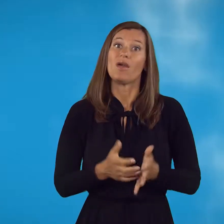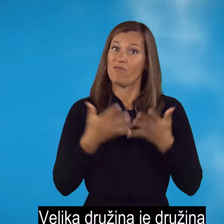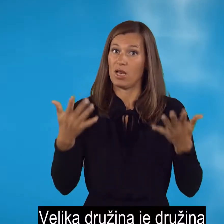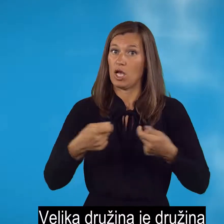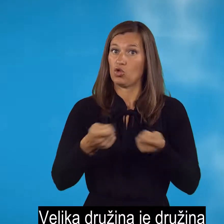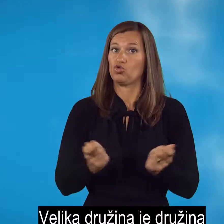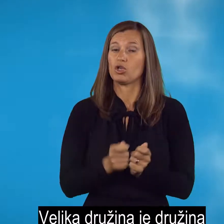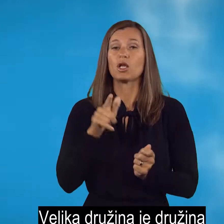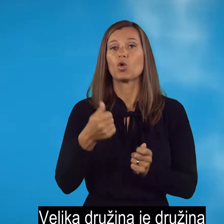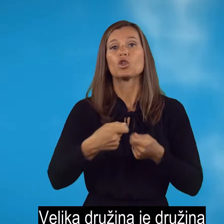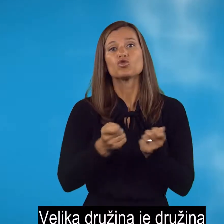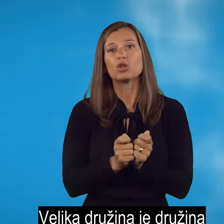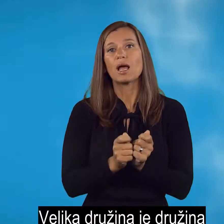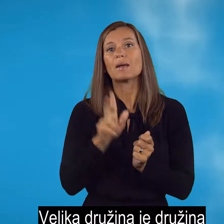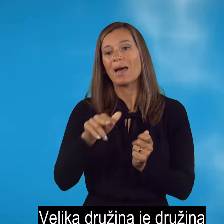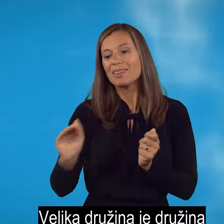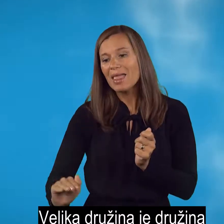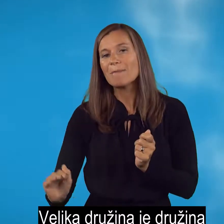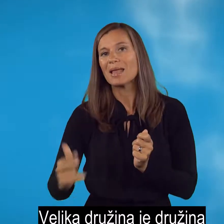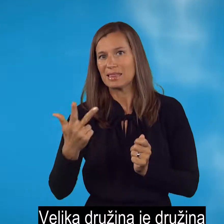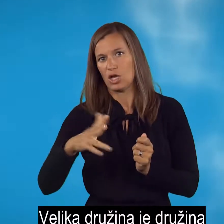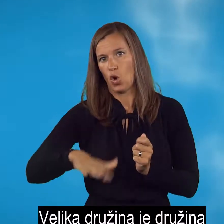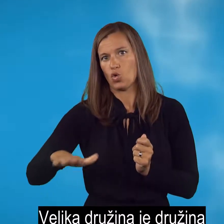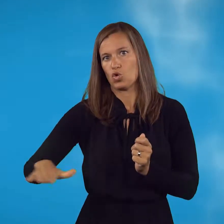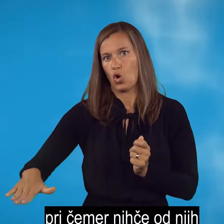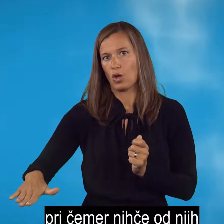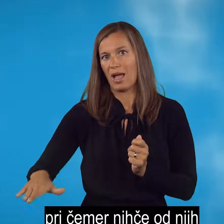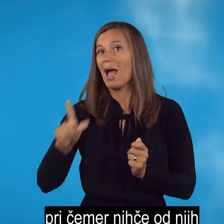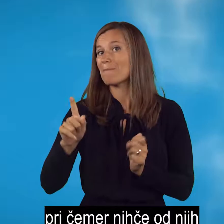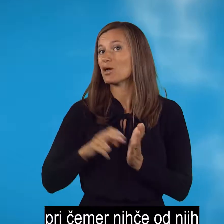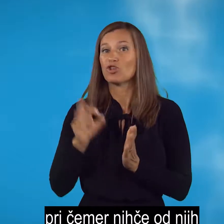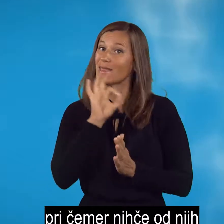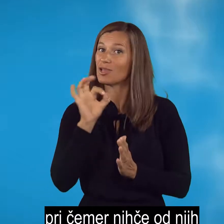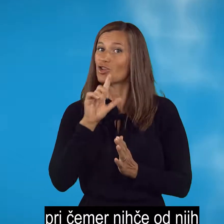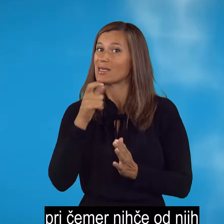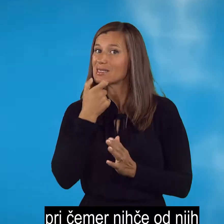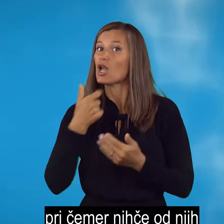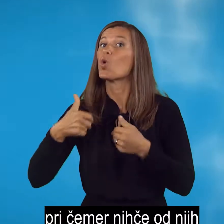Velika družina je družina z najmanj 3 otroki, pri čemer nihče od njih ni dopolnil 18 let.